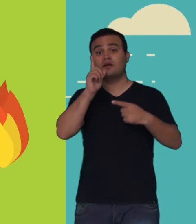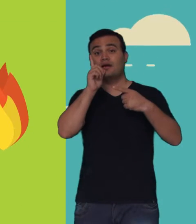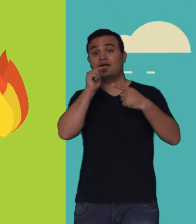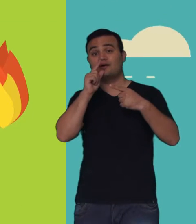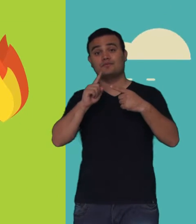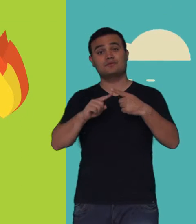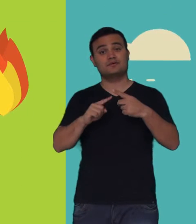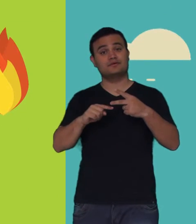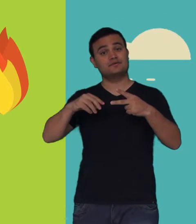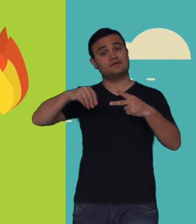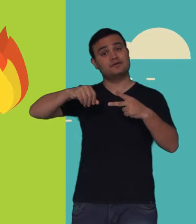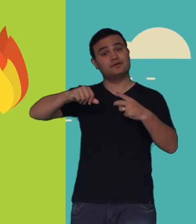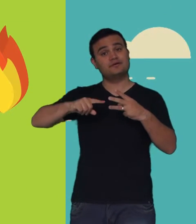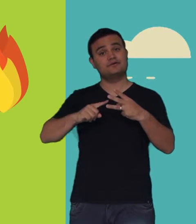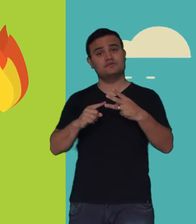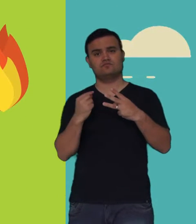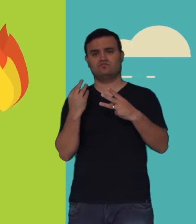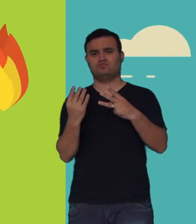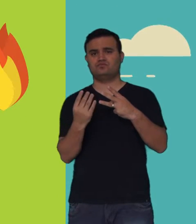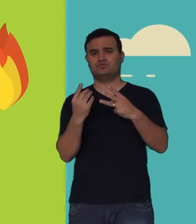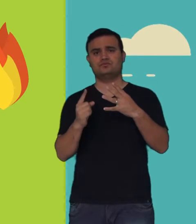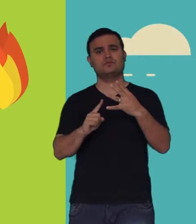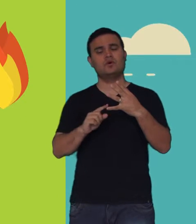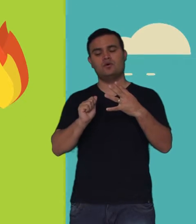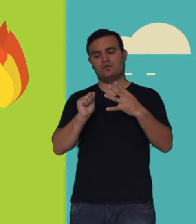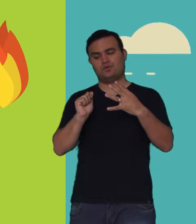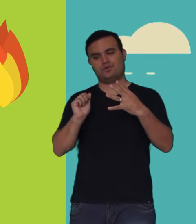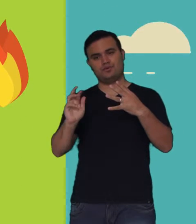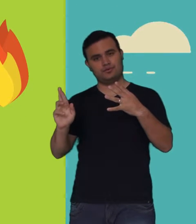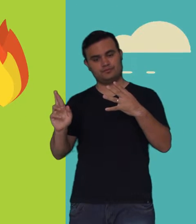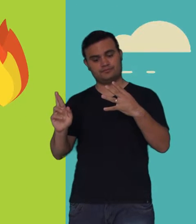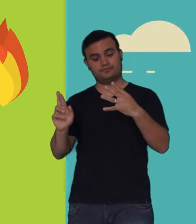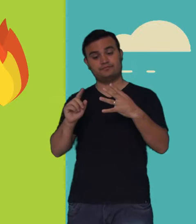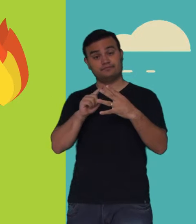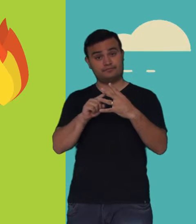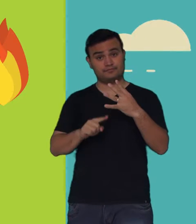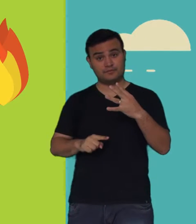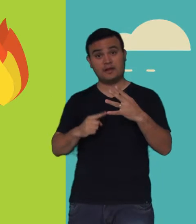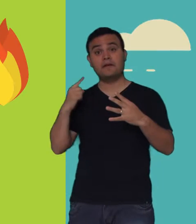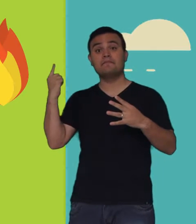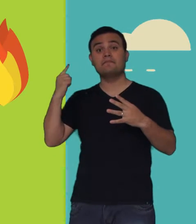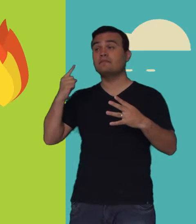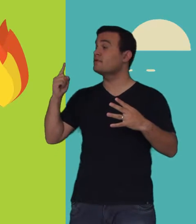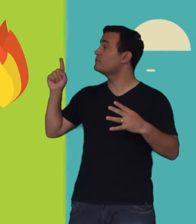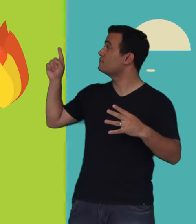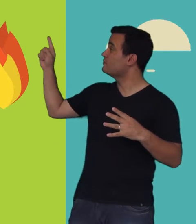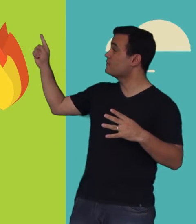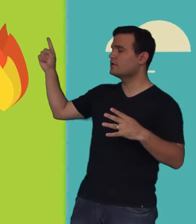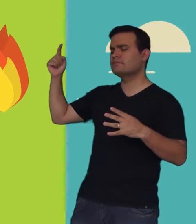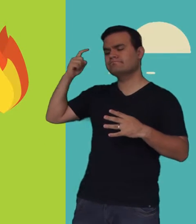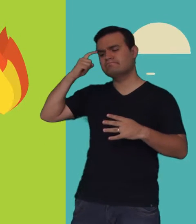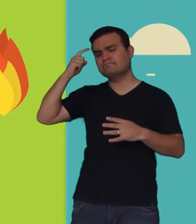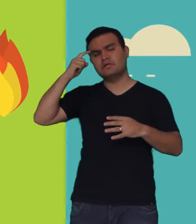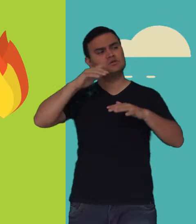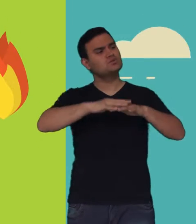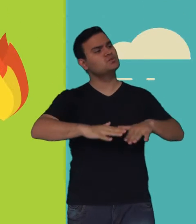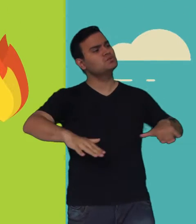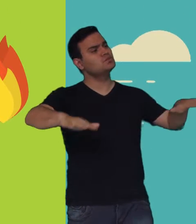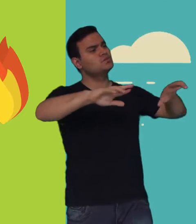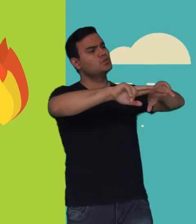Água, terra, fogo, ar. Foi o pontapé inicial de uma jornada em busca da resposta